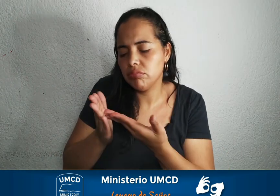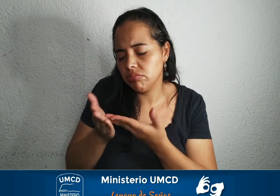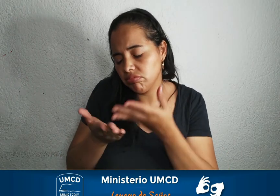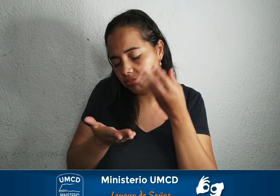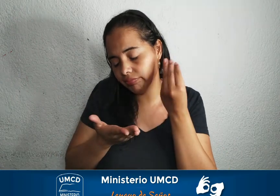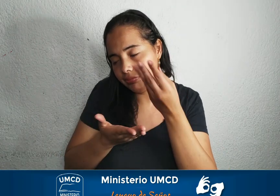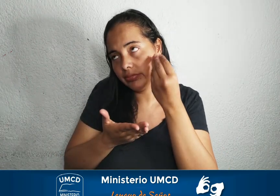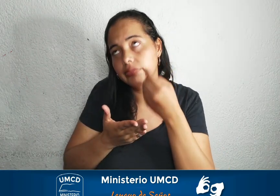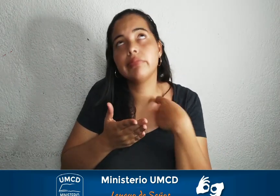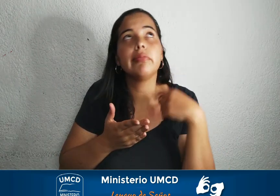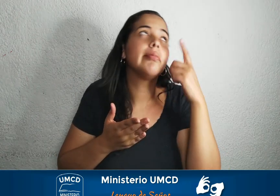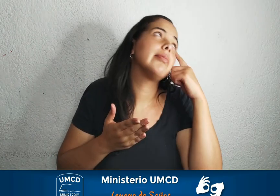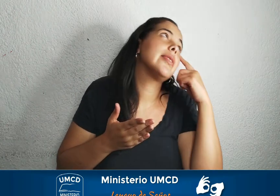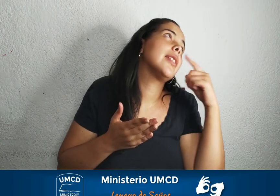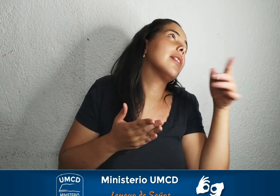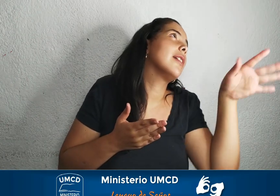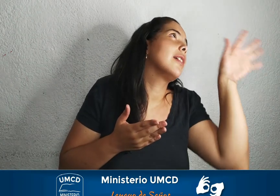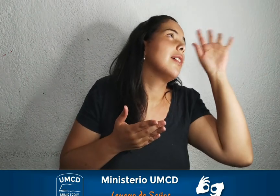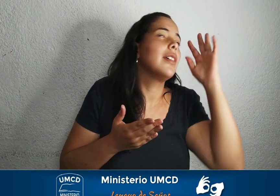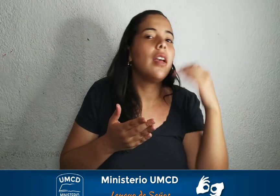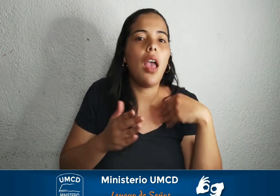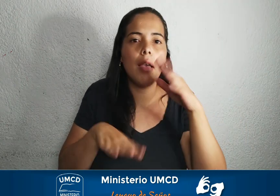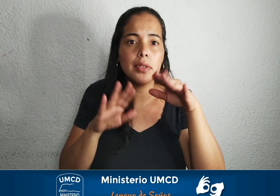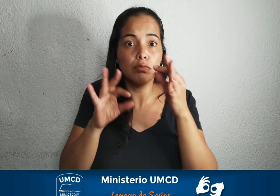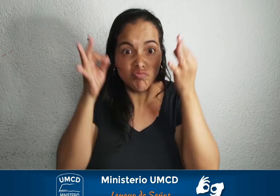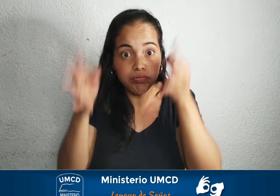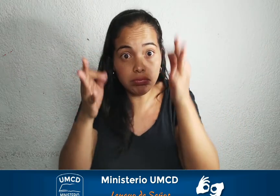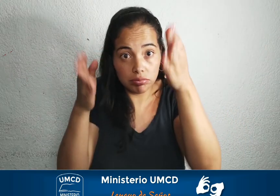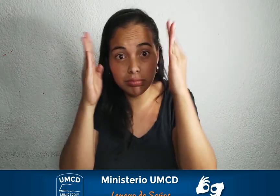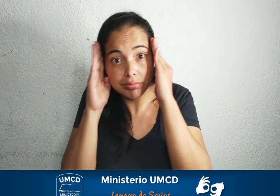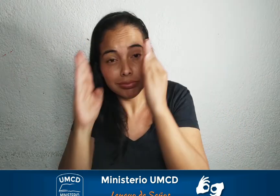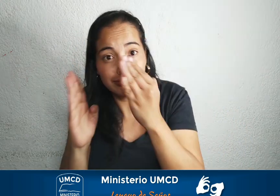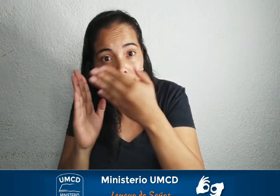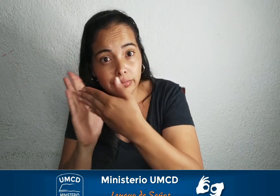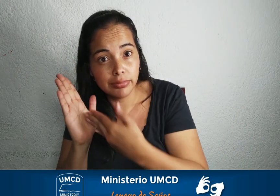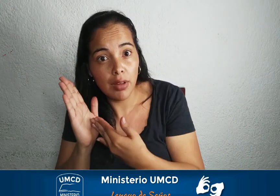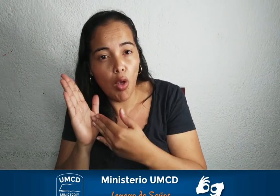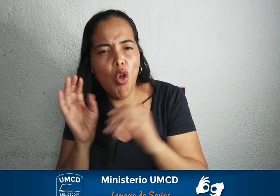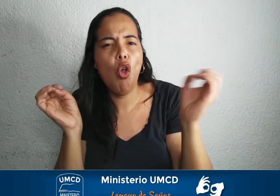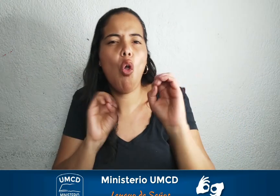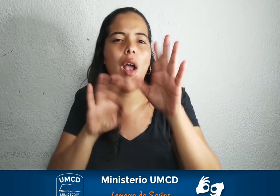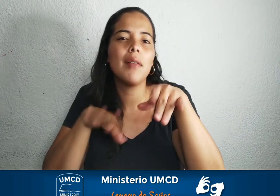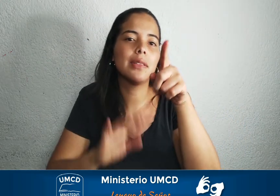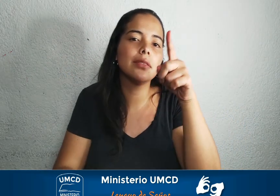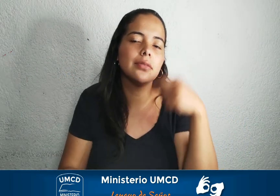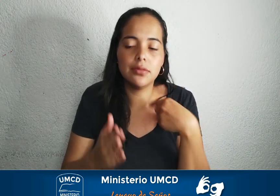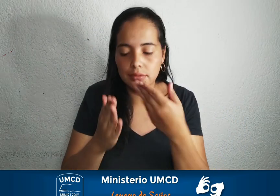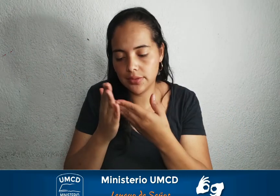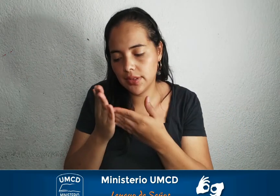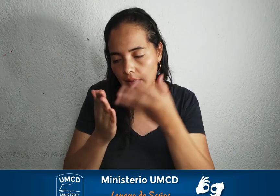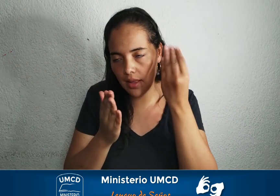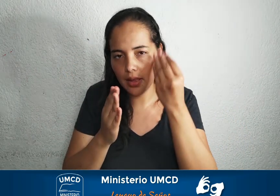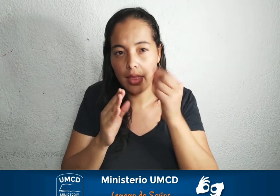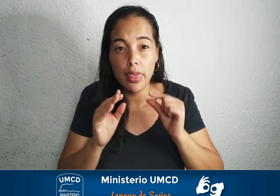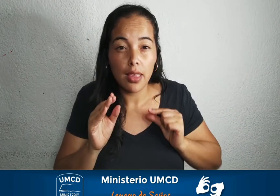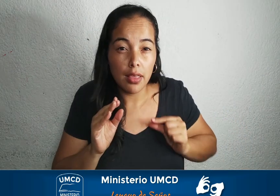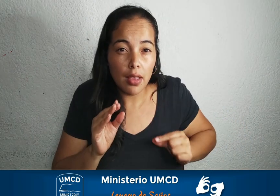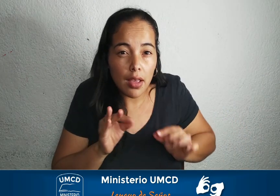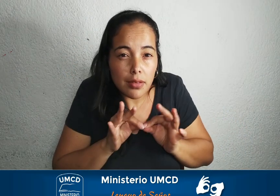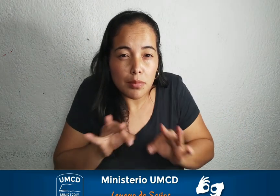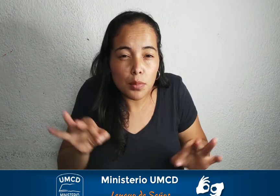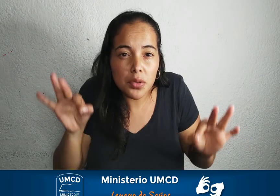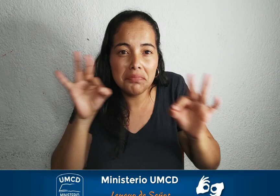en forma correcta. Estamos distraídos con tantas cosas que no ponemos atención a los